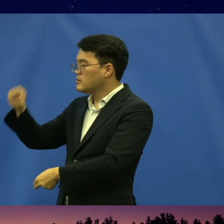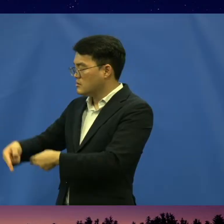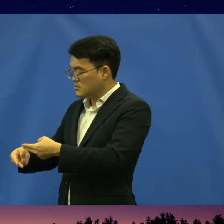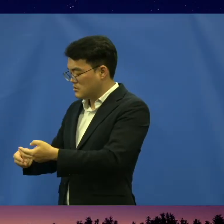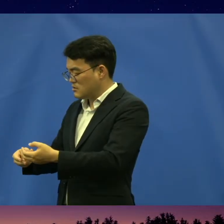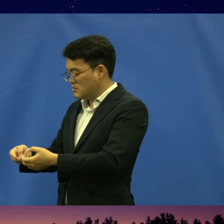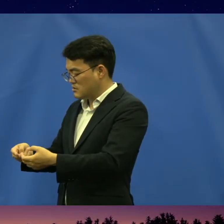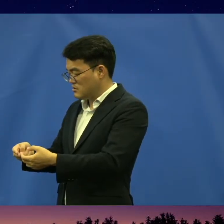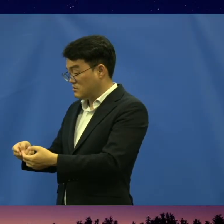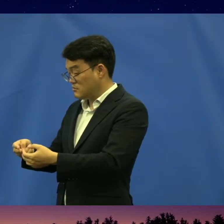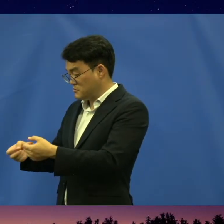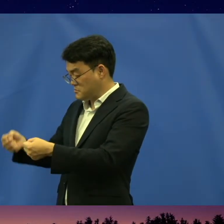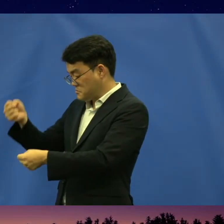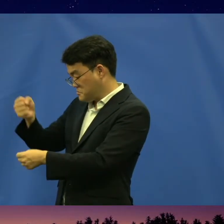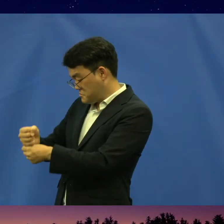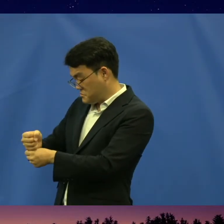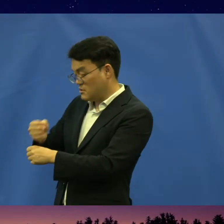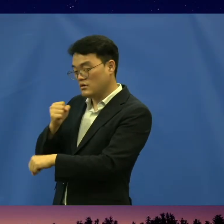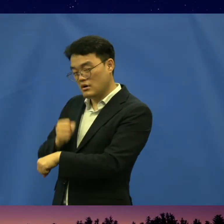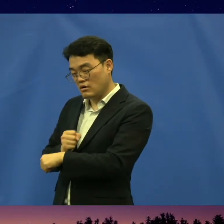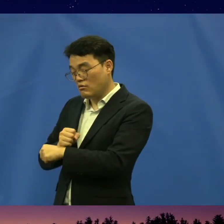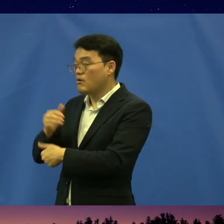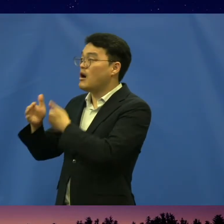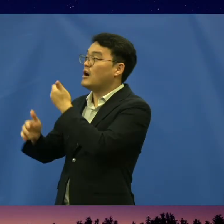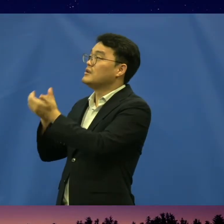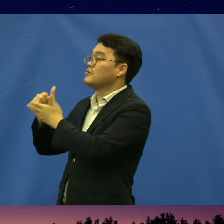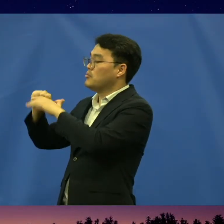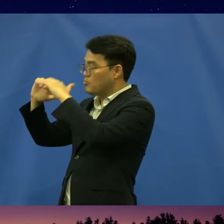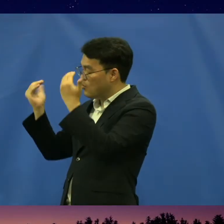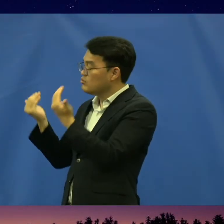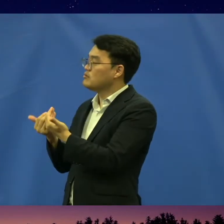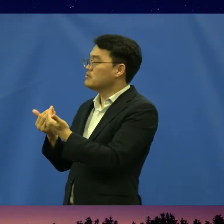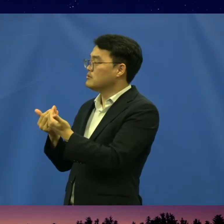하나님이 모든 상황을 통제하실 것을 믿고 믿음 안에서